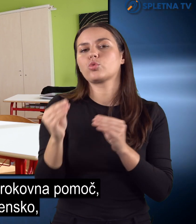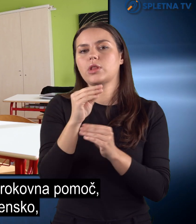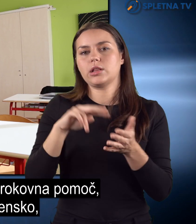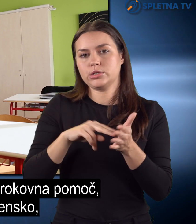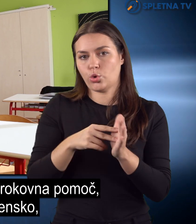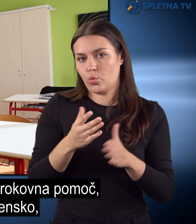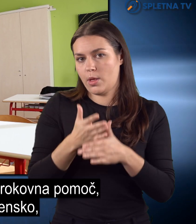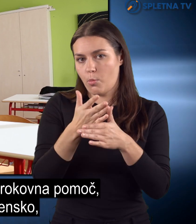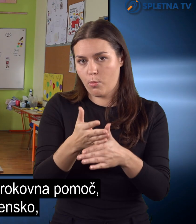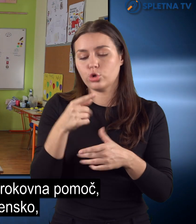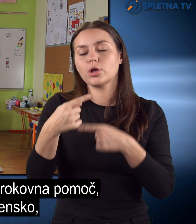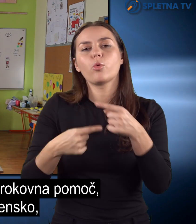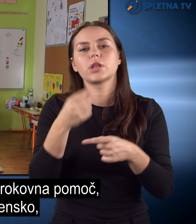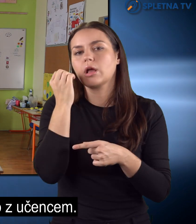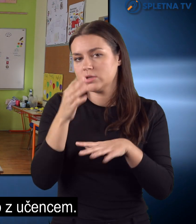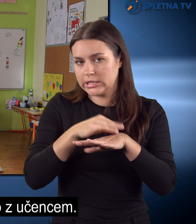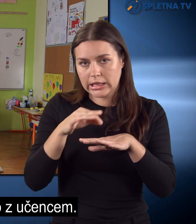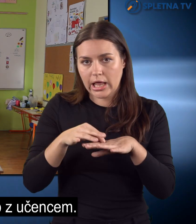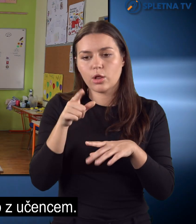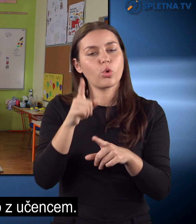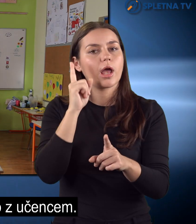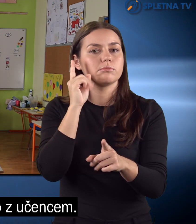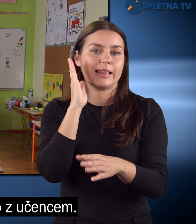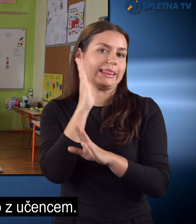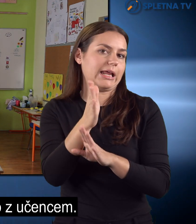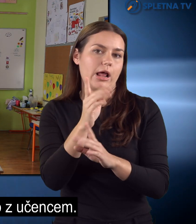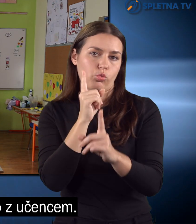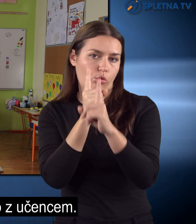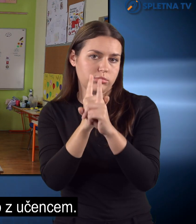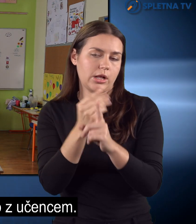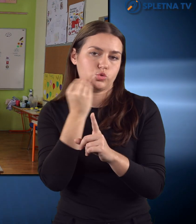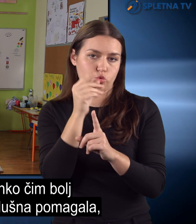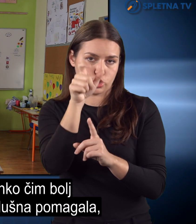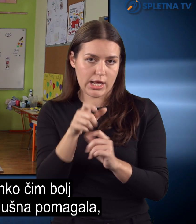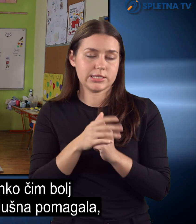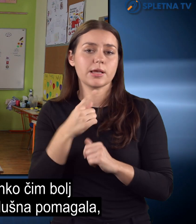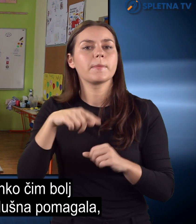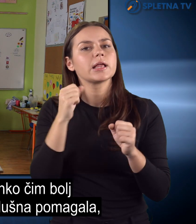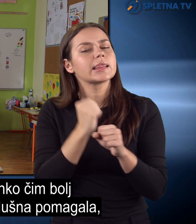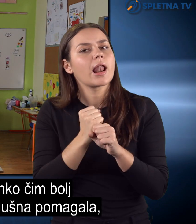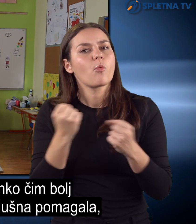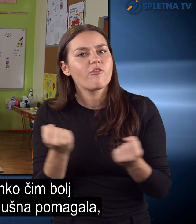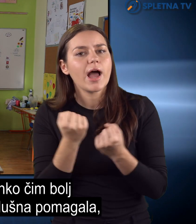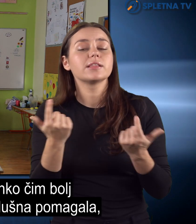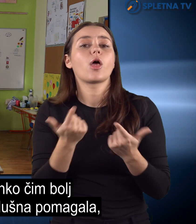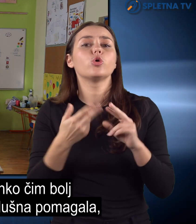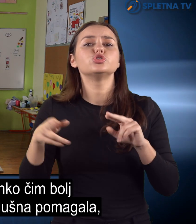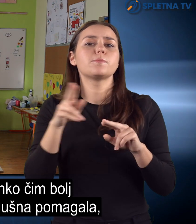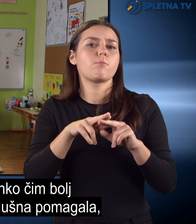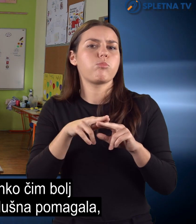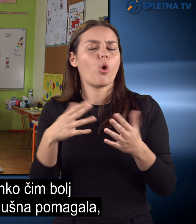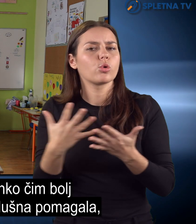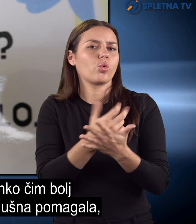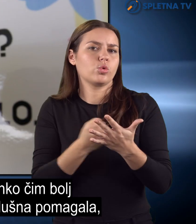pomoč, ki poteka tedensko, in to je direktno delo z učencem. Delamo vaje, da lahko čim bolj učinkovito